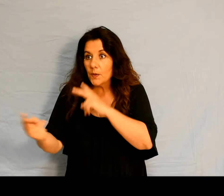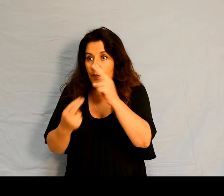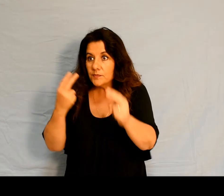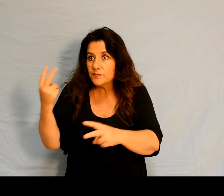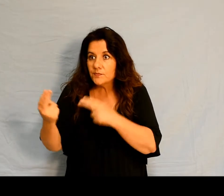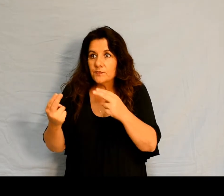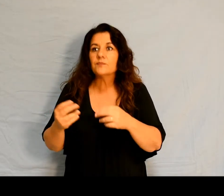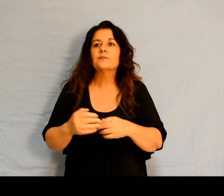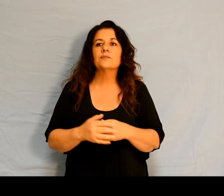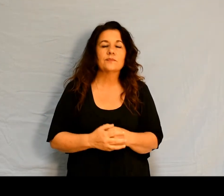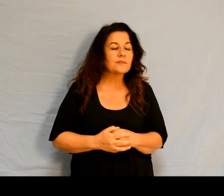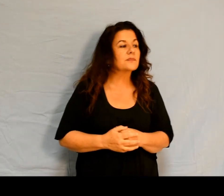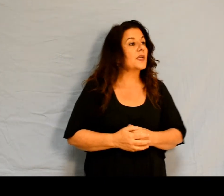sa vigne.